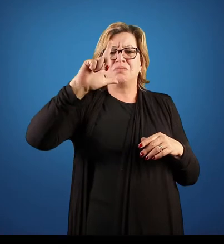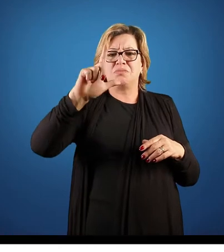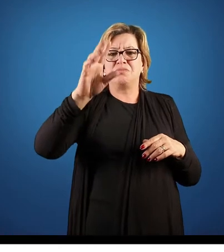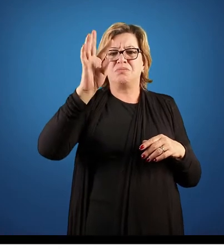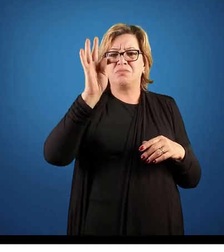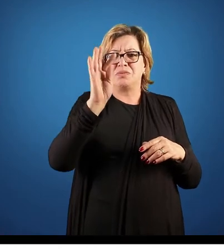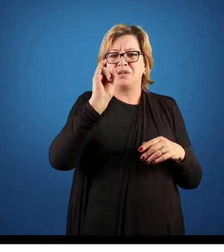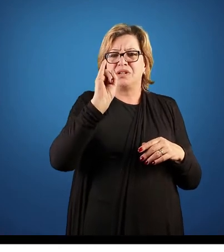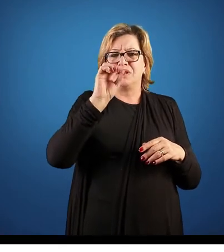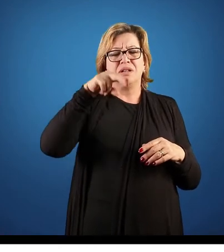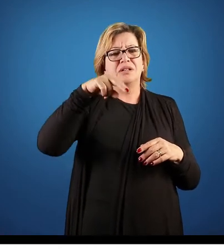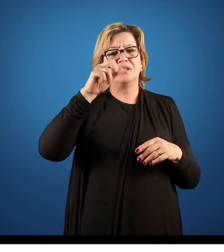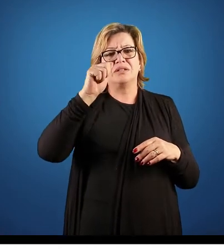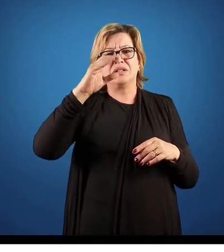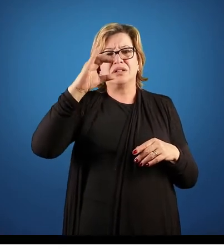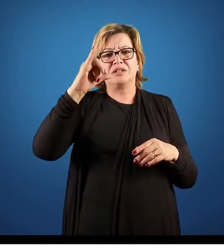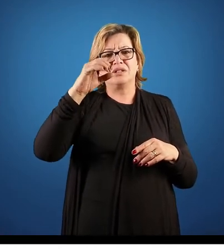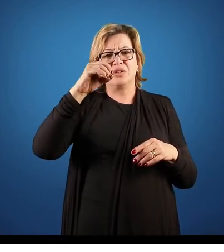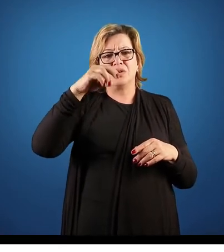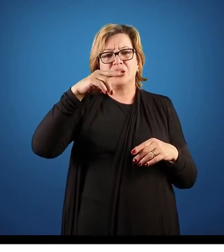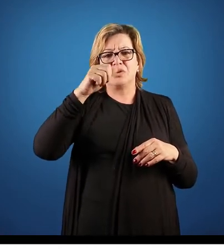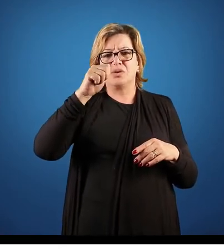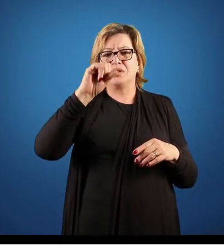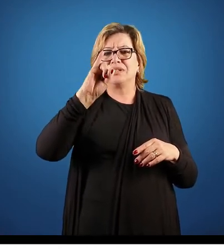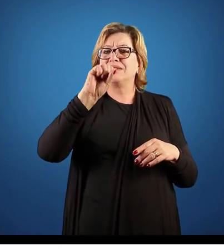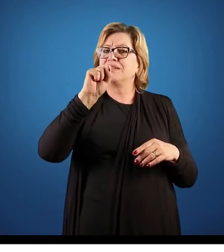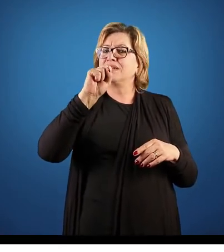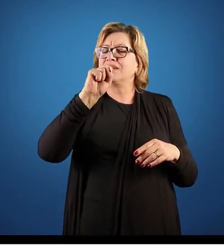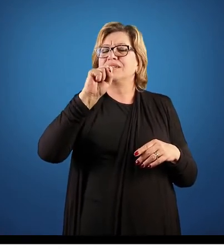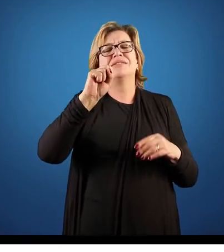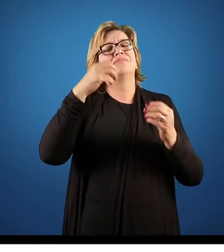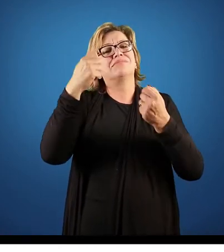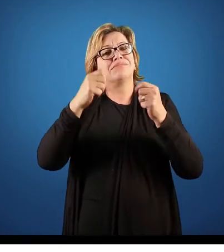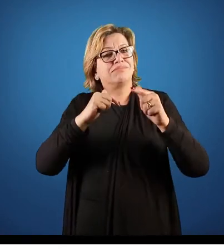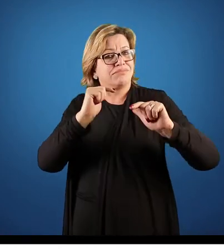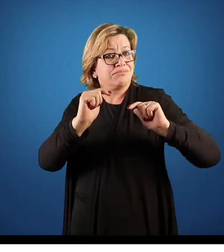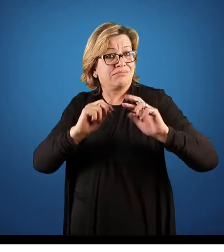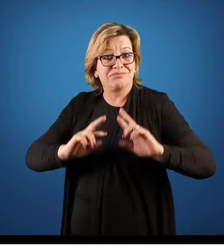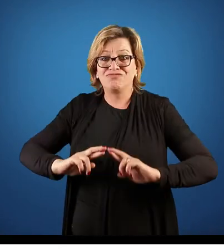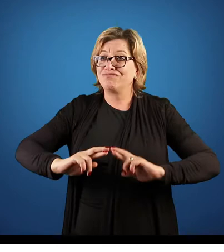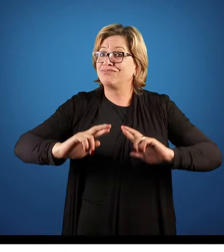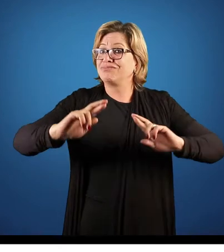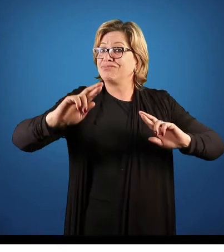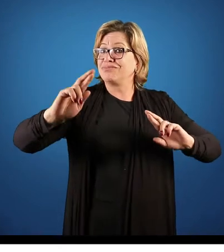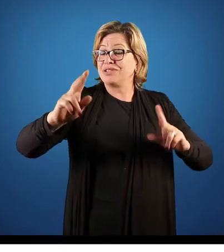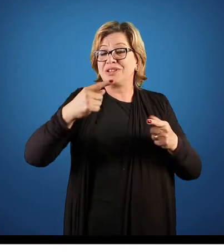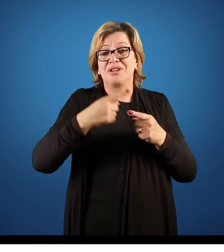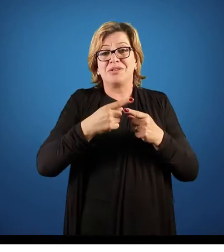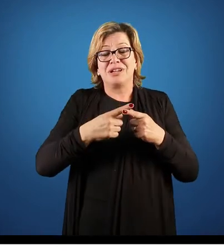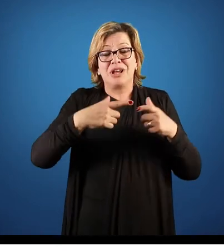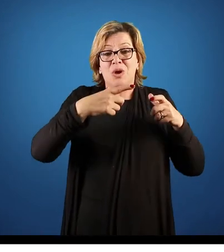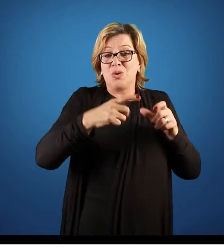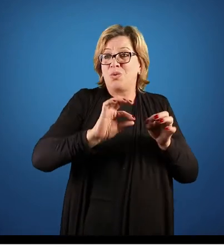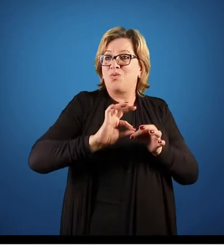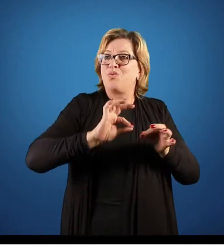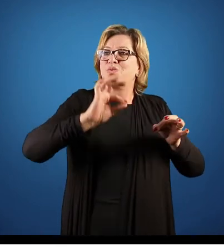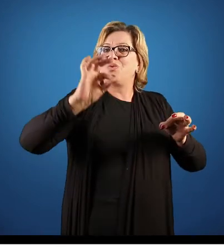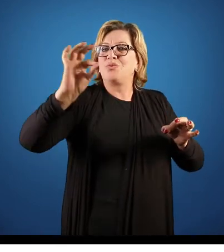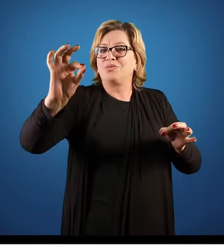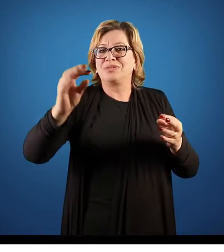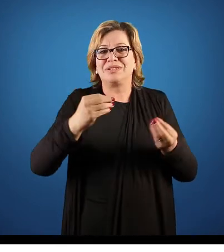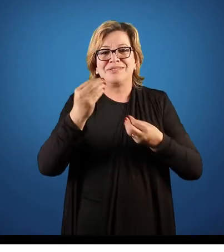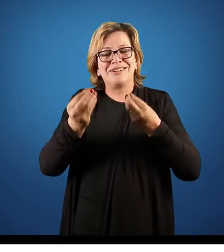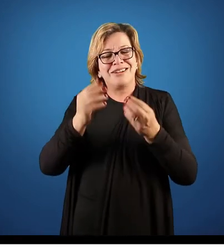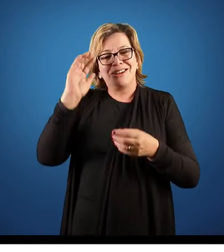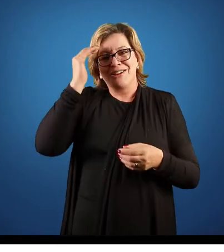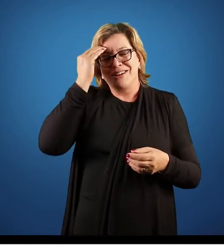fora também então ele tem que trabalhar de uma forma diferente dentro dessa região geográfica é que ele está em atender nem assim a parte de